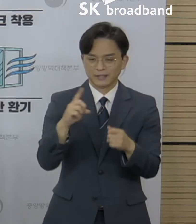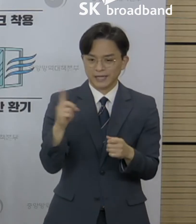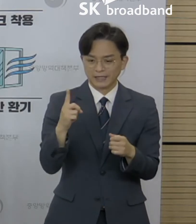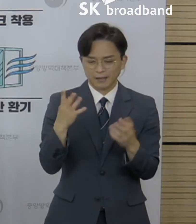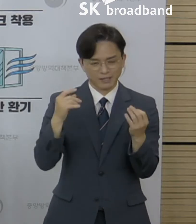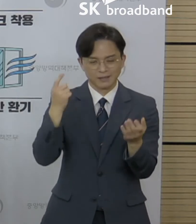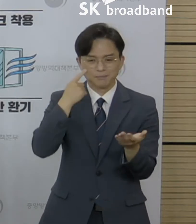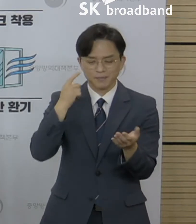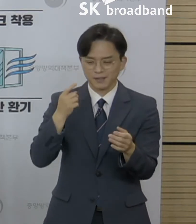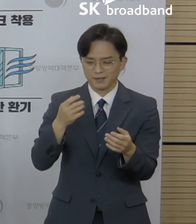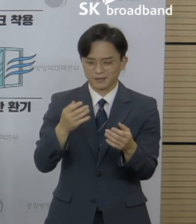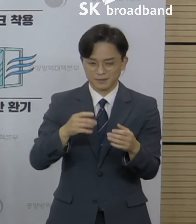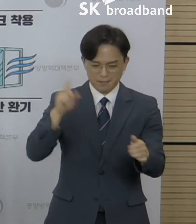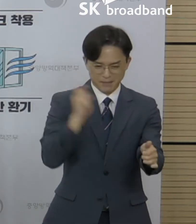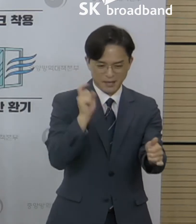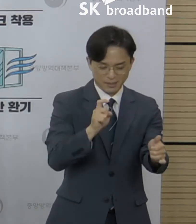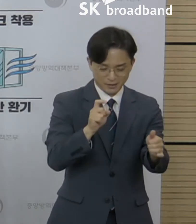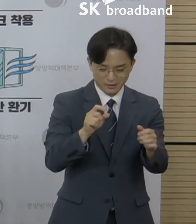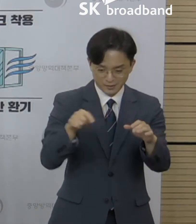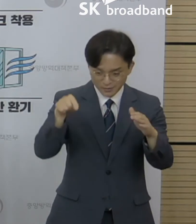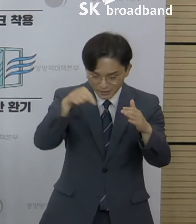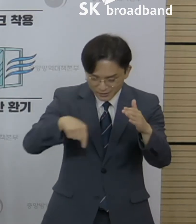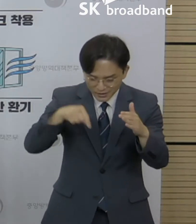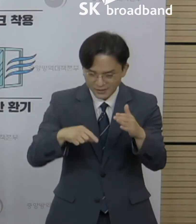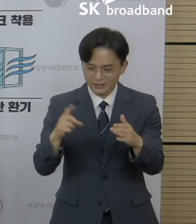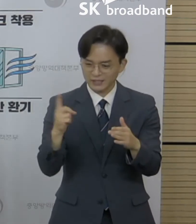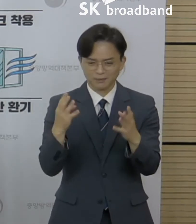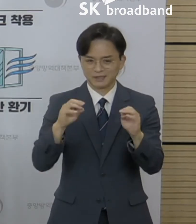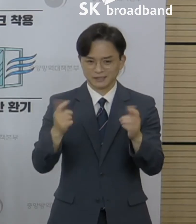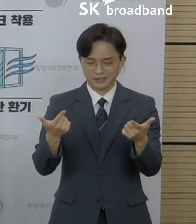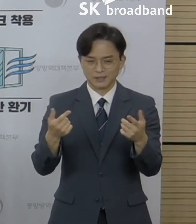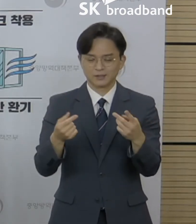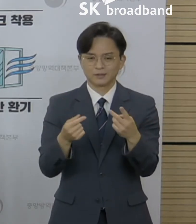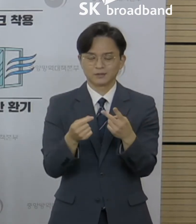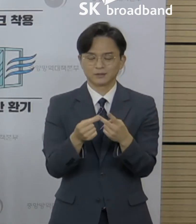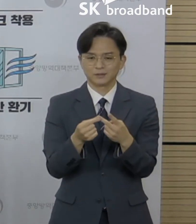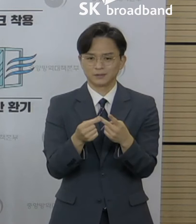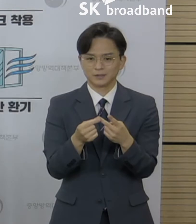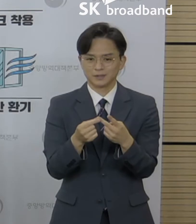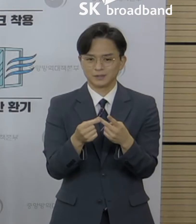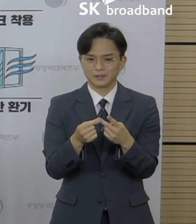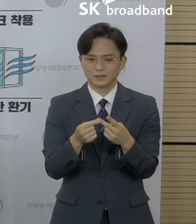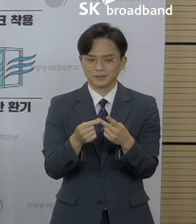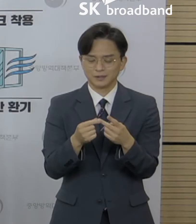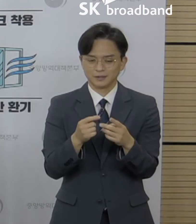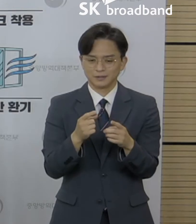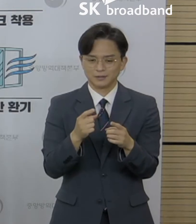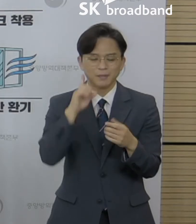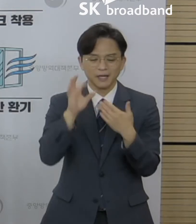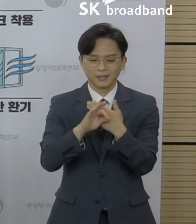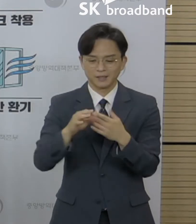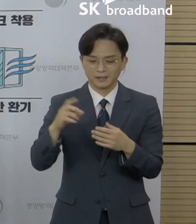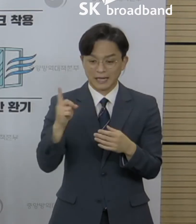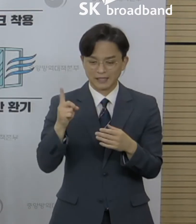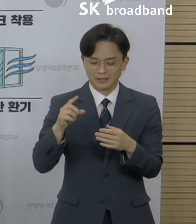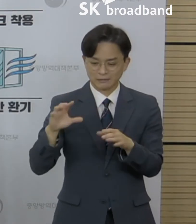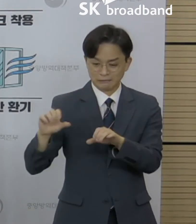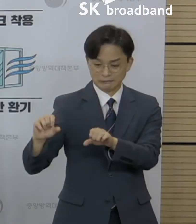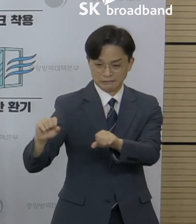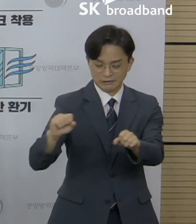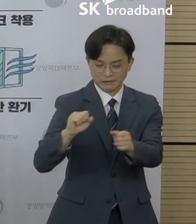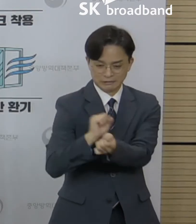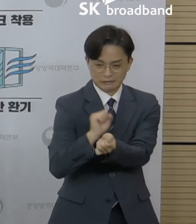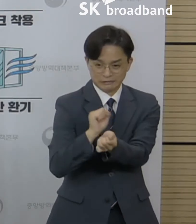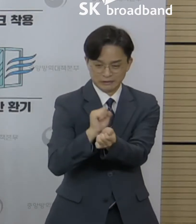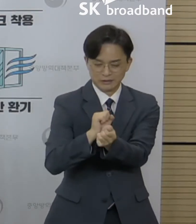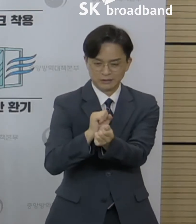번째로는 치료제나 백신에 아예 그 거의 듣지 않는 경우 또 마지막으로는 코로나19의 병 자체,